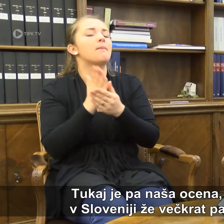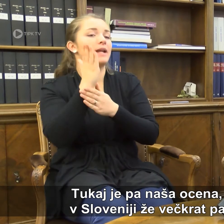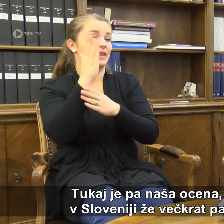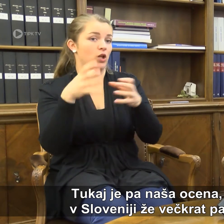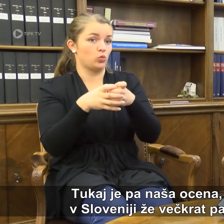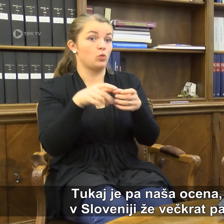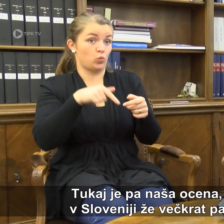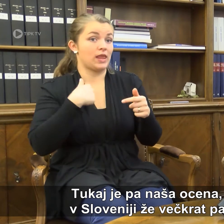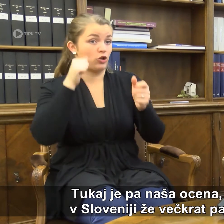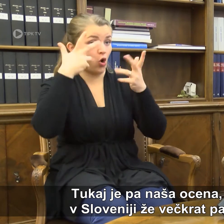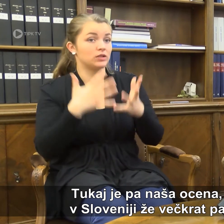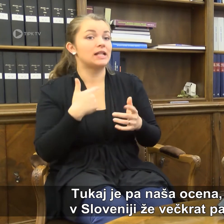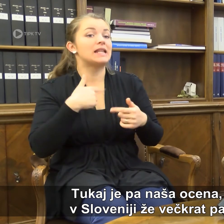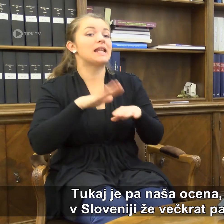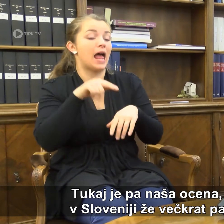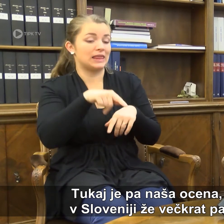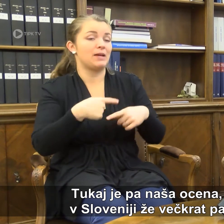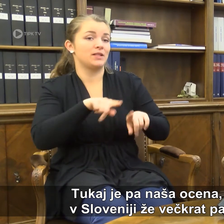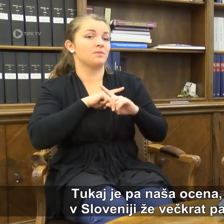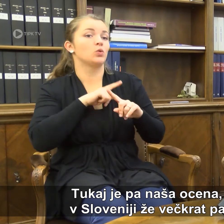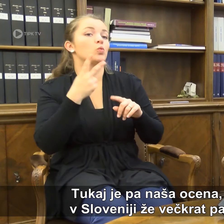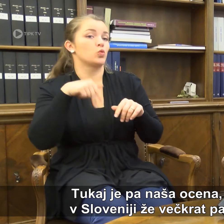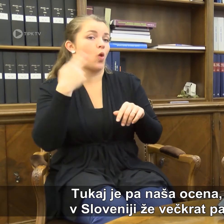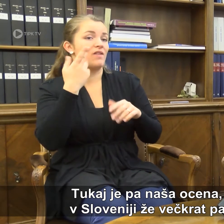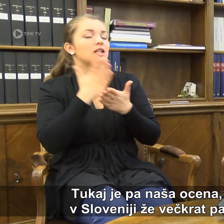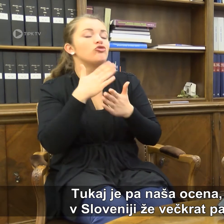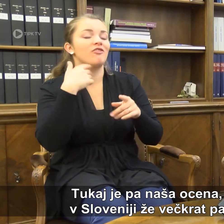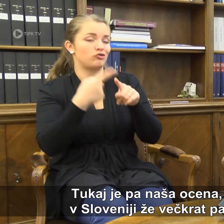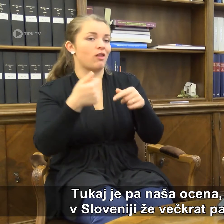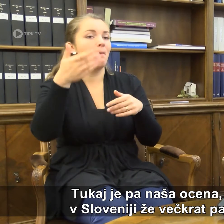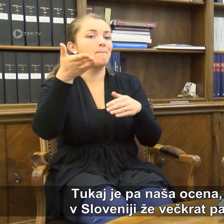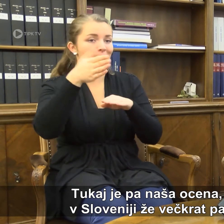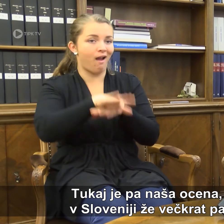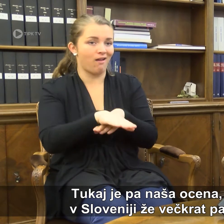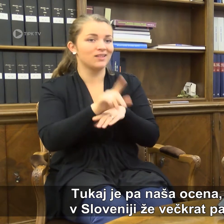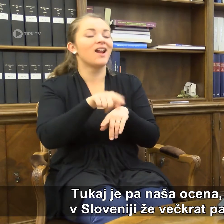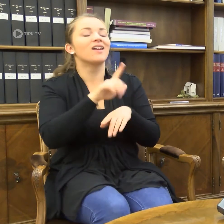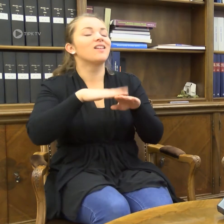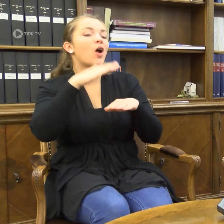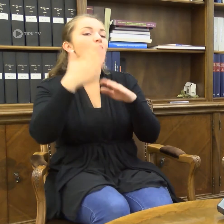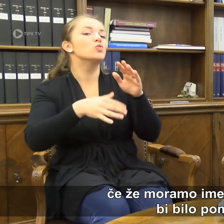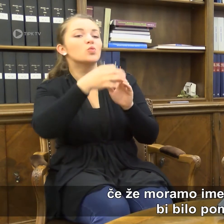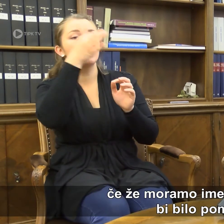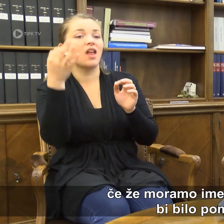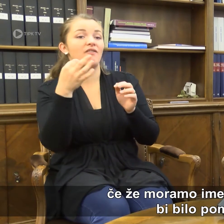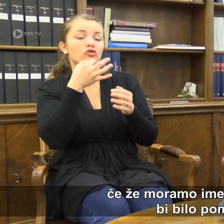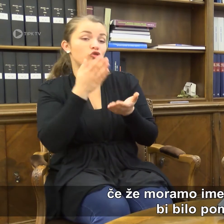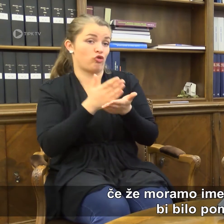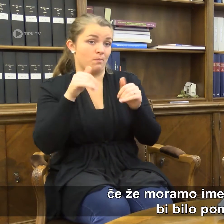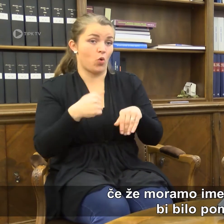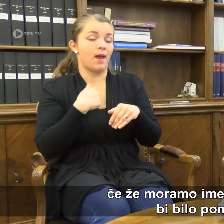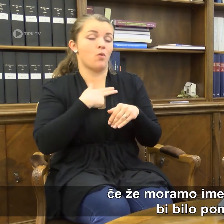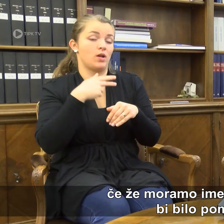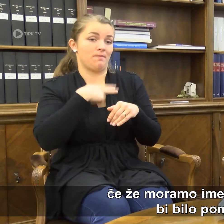naša ocena, da smo na tem izpitu v Sloveniji že večkrat padli in na koncu dneva, če že moramo imeti